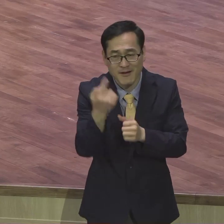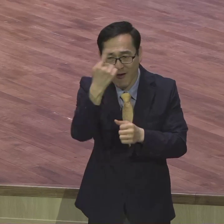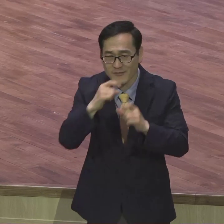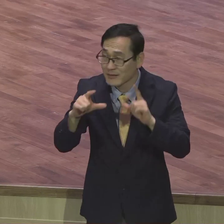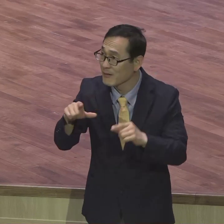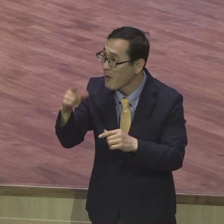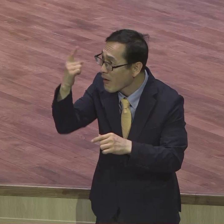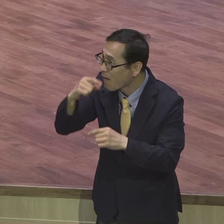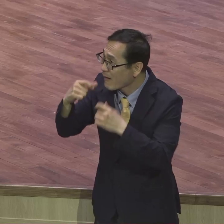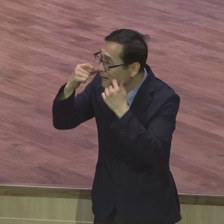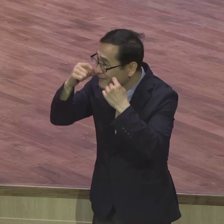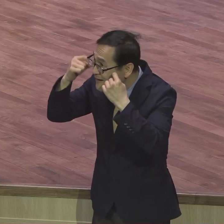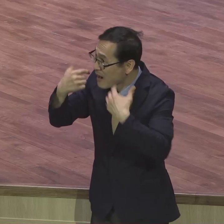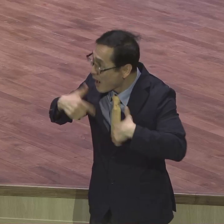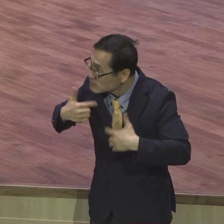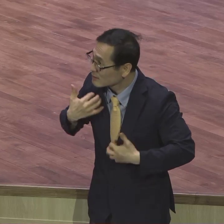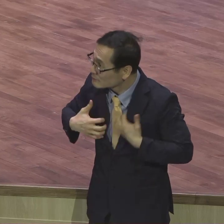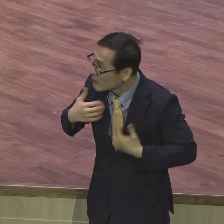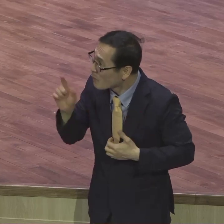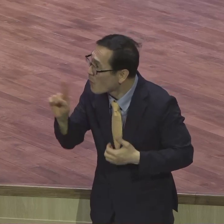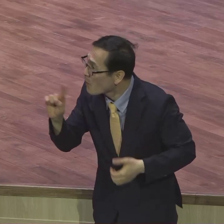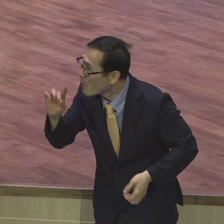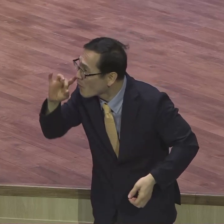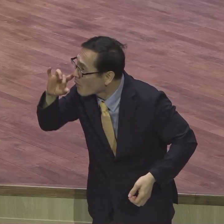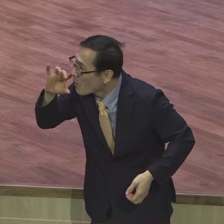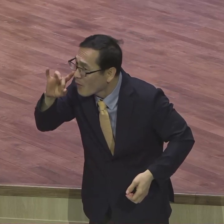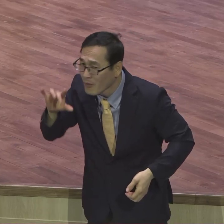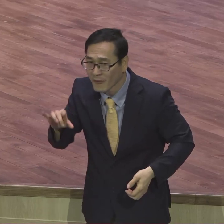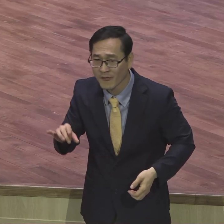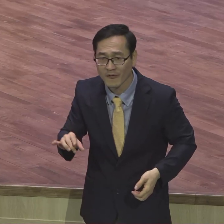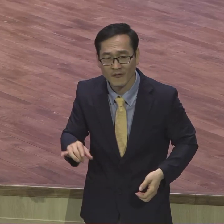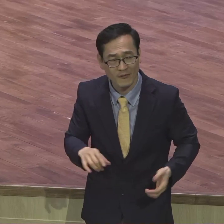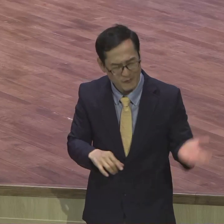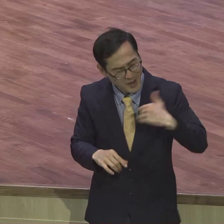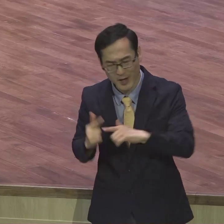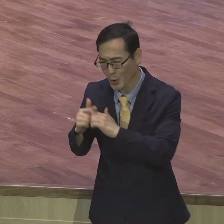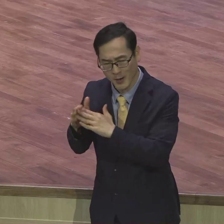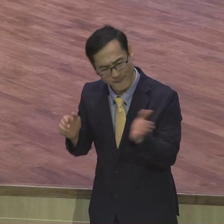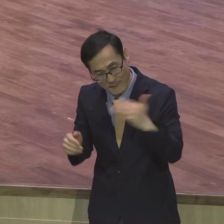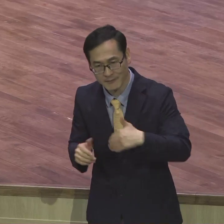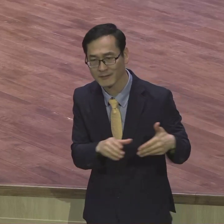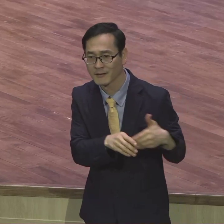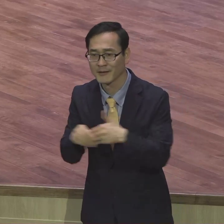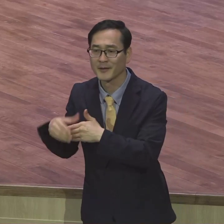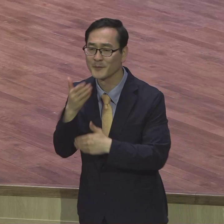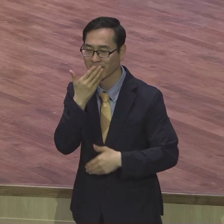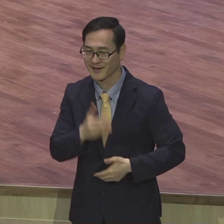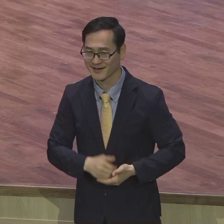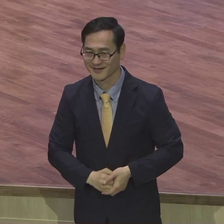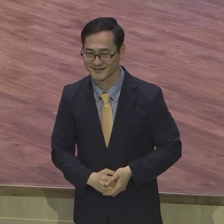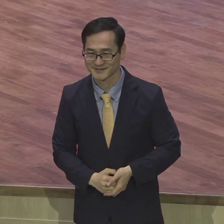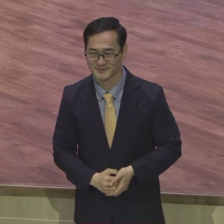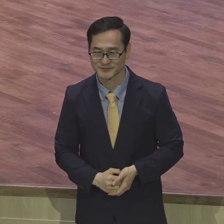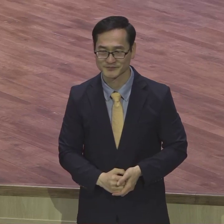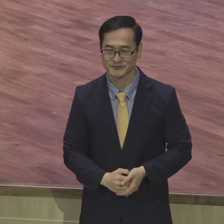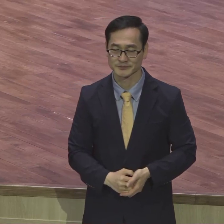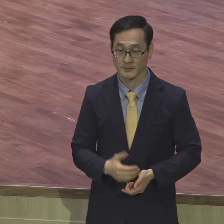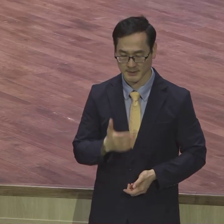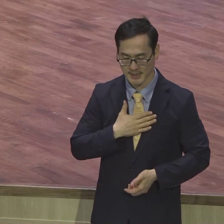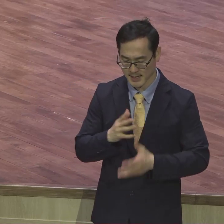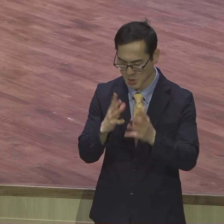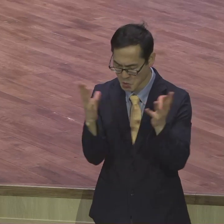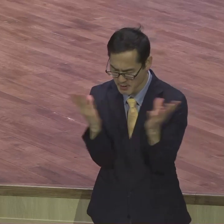말이에요. 그래서 여러분 이제 오늘부터 시작해 보시기 바랍니다. 나는 완전히